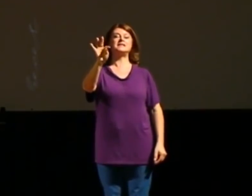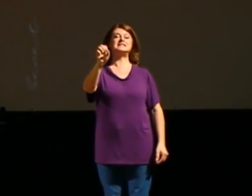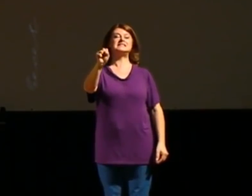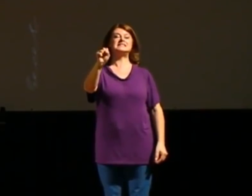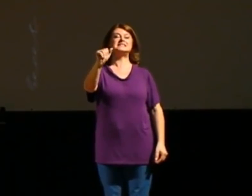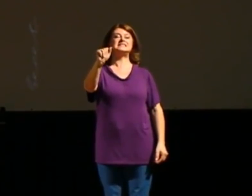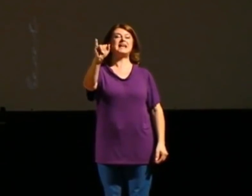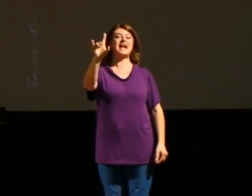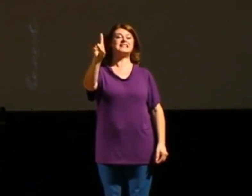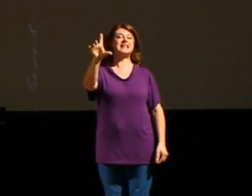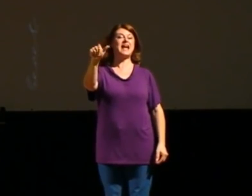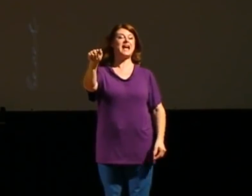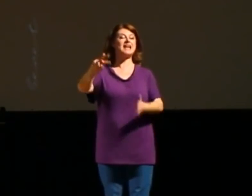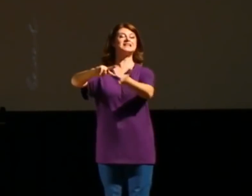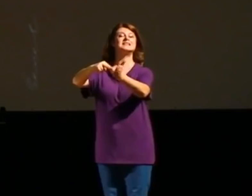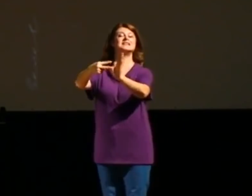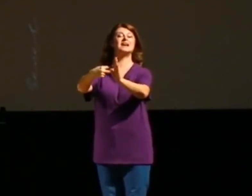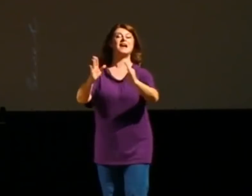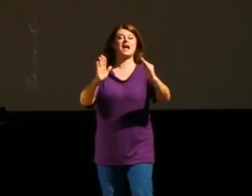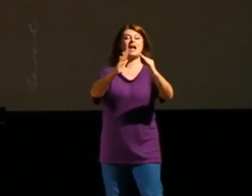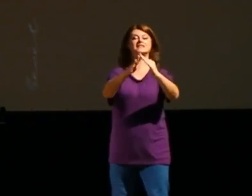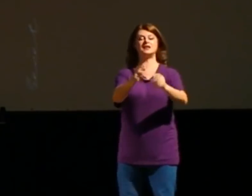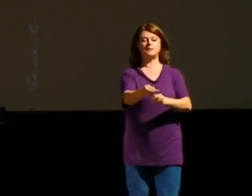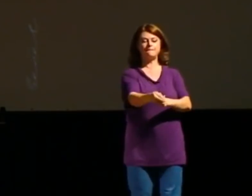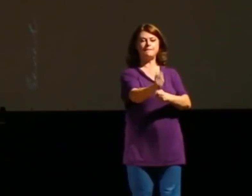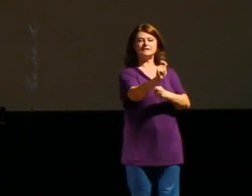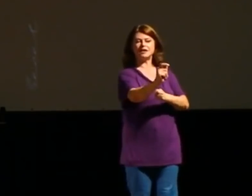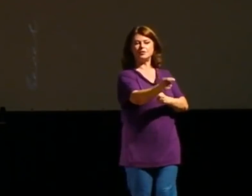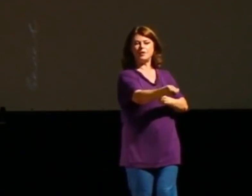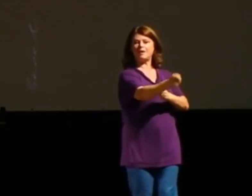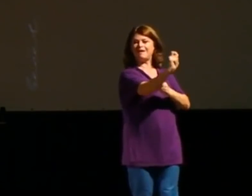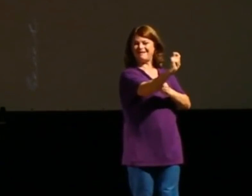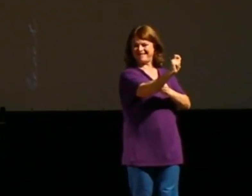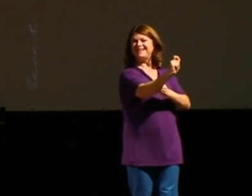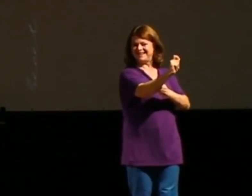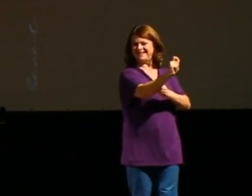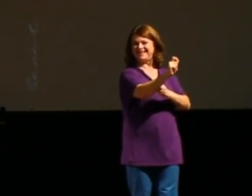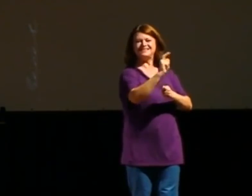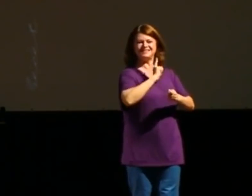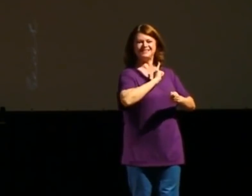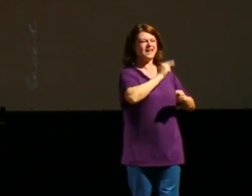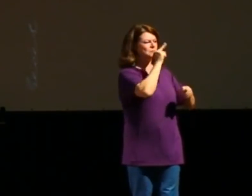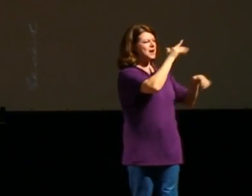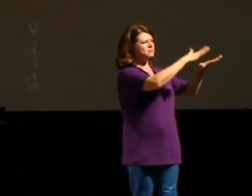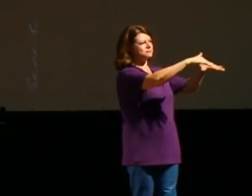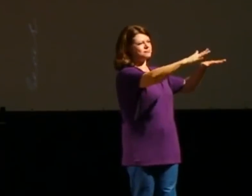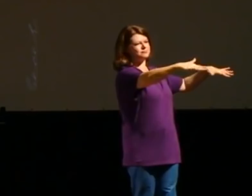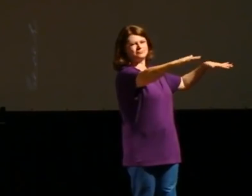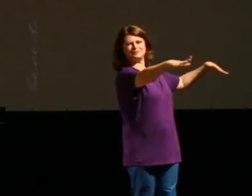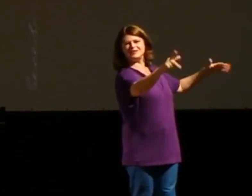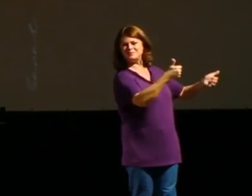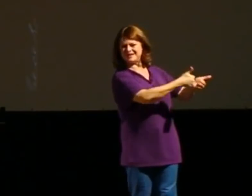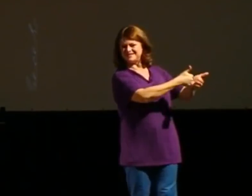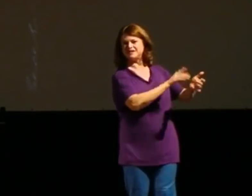dos pescadores, é um porto pesqueiro até hoje, lá até hoje é isso. E Jesus então, ele chega naquela